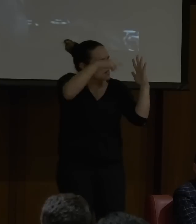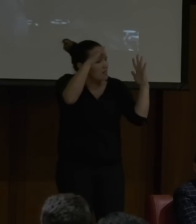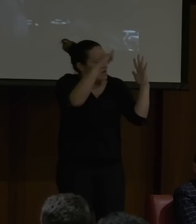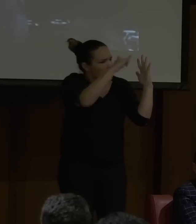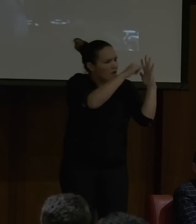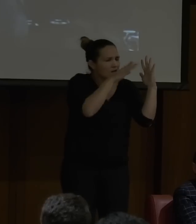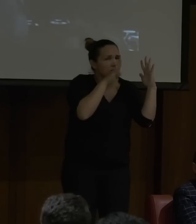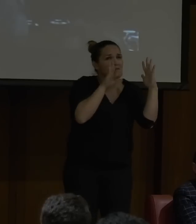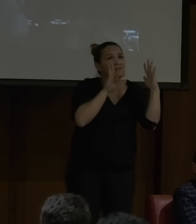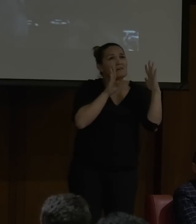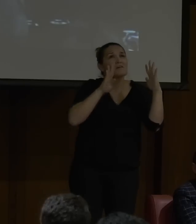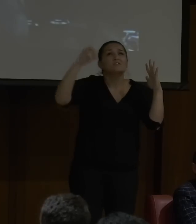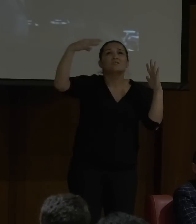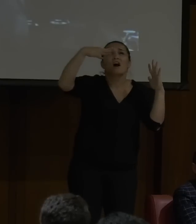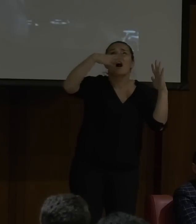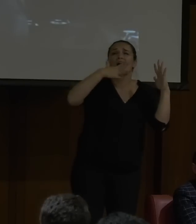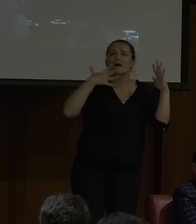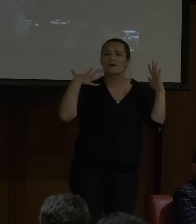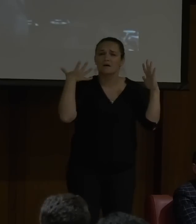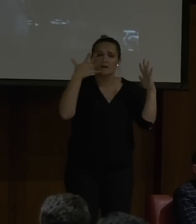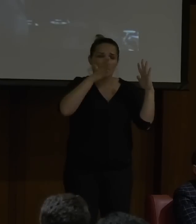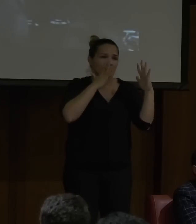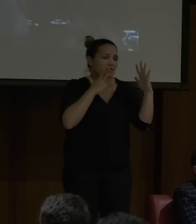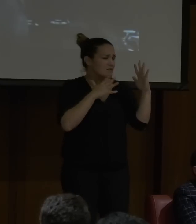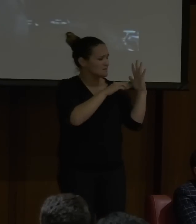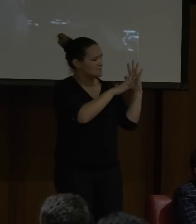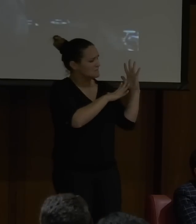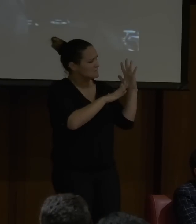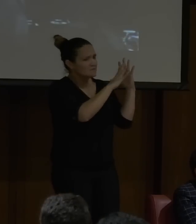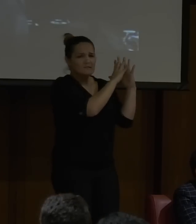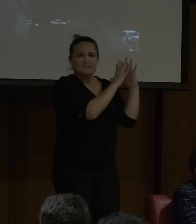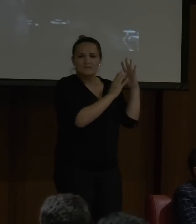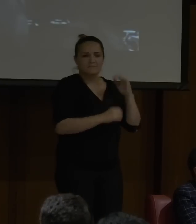vivir, pálidas secas sin ningún valor.